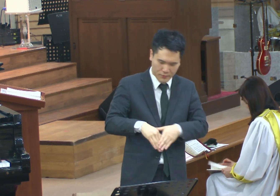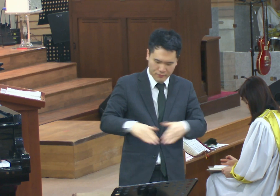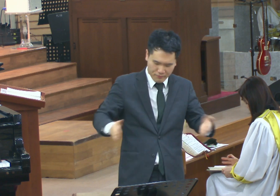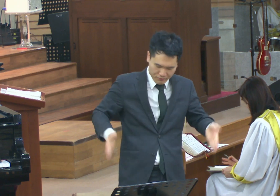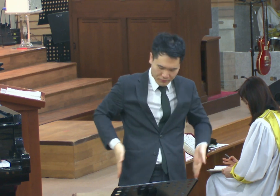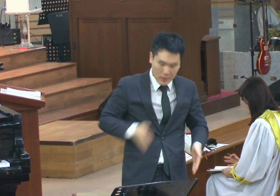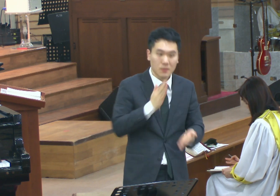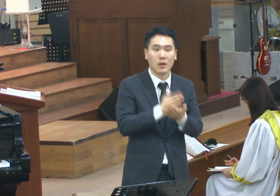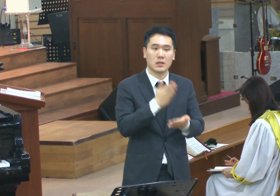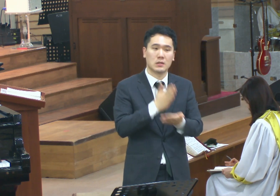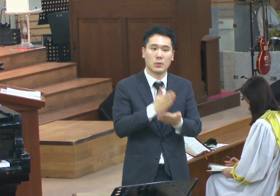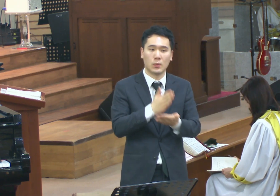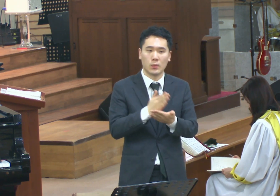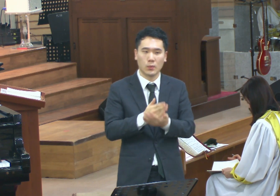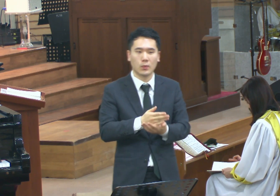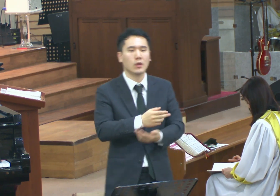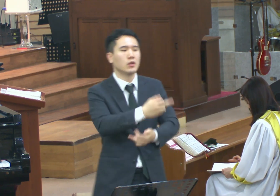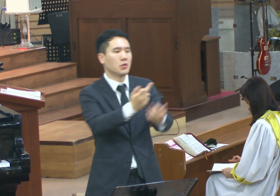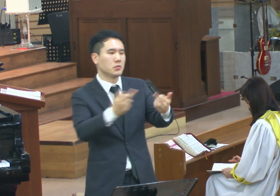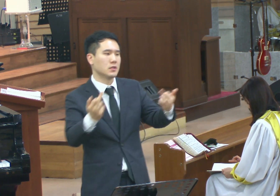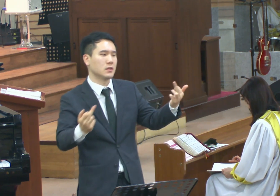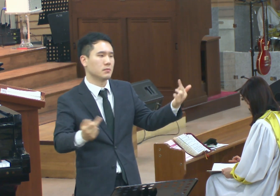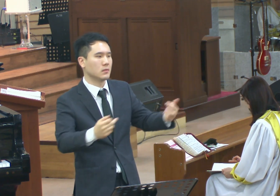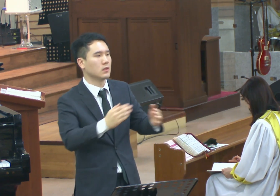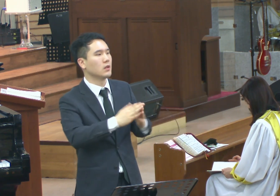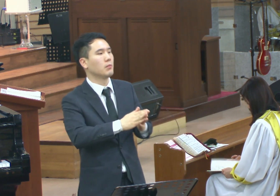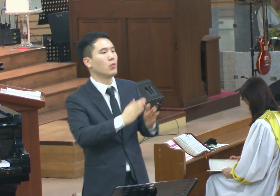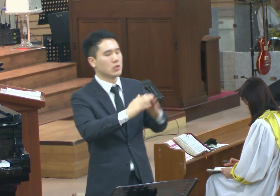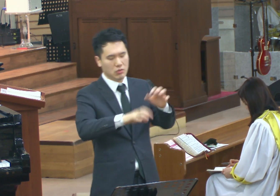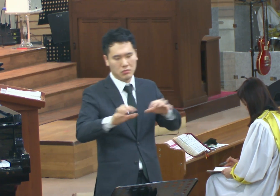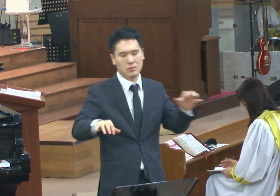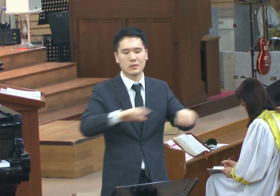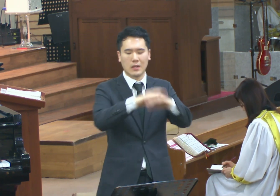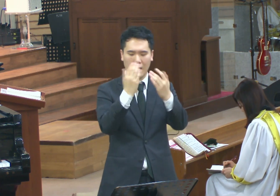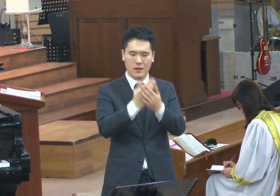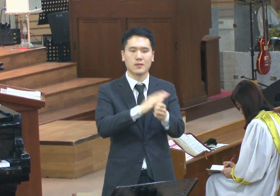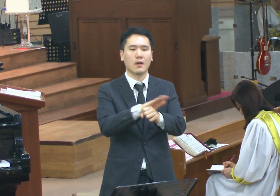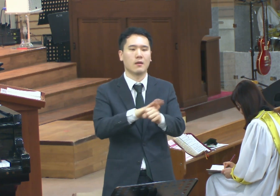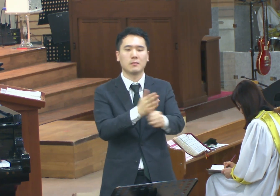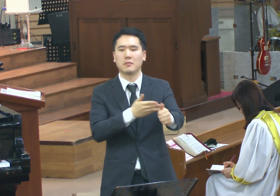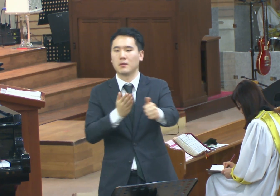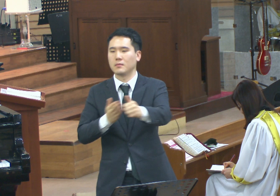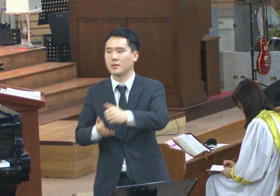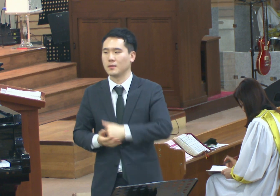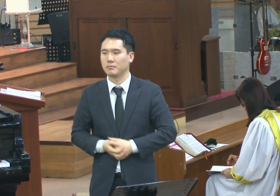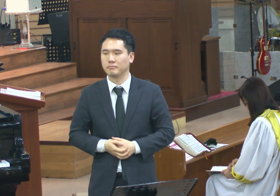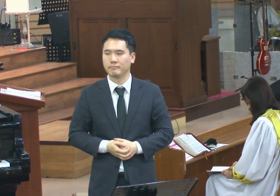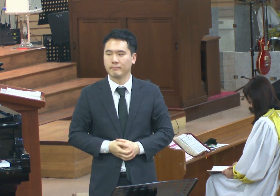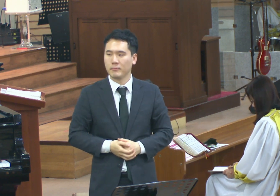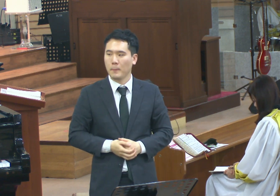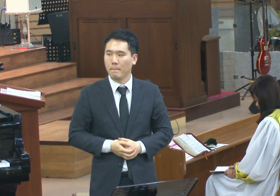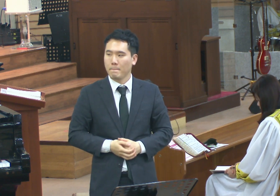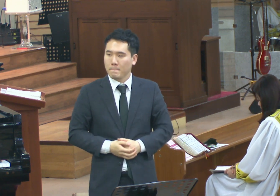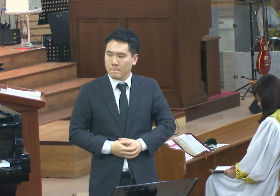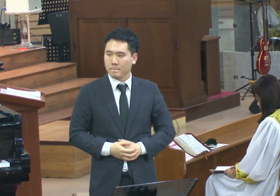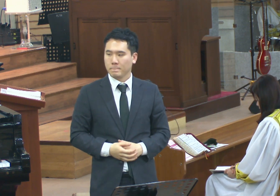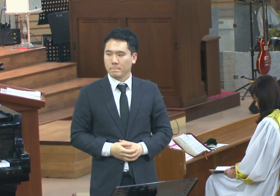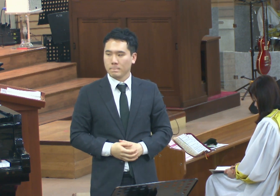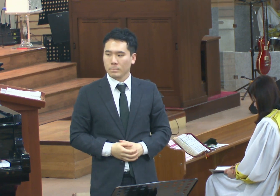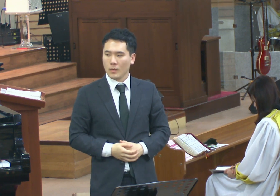그런 훌륭한 부분이 있었어요. 거리가 멀어지면 마음도 멀어진다는 말이 있는 것처럼 요단 동쪽으로 넘어가면